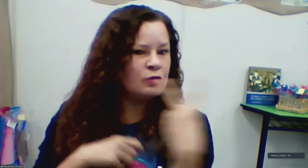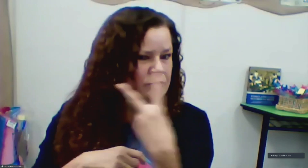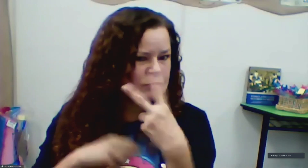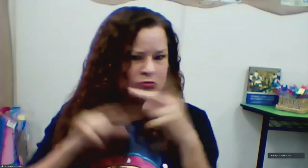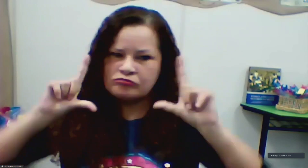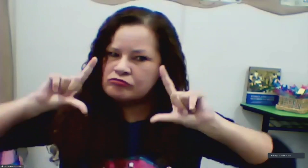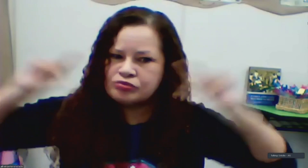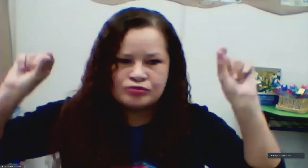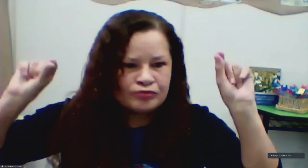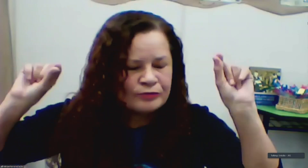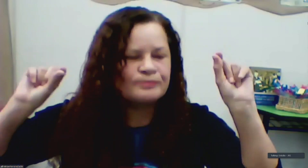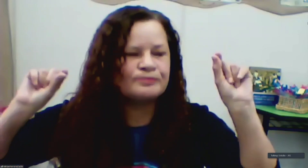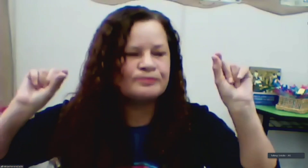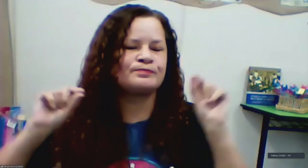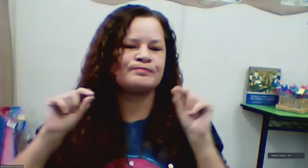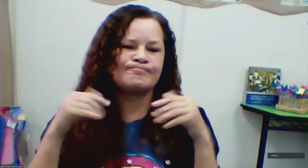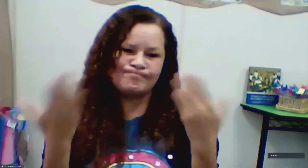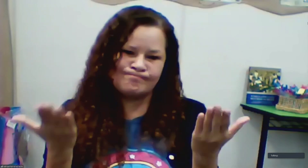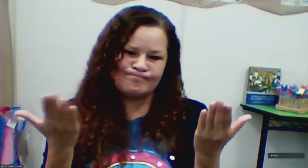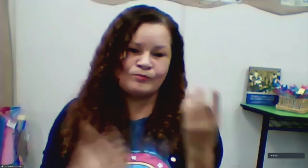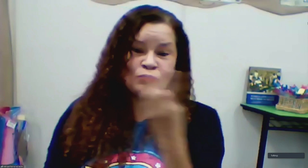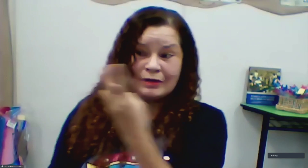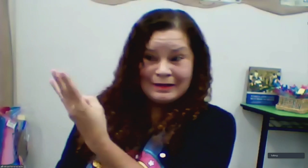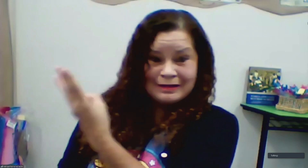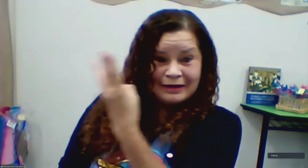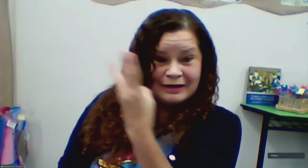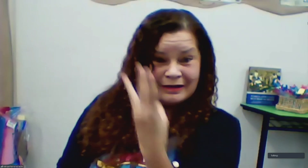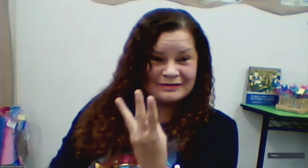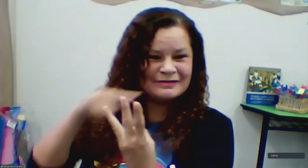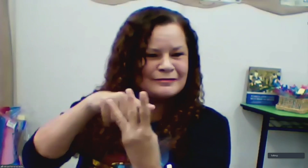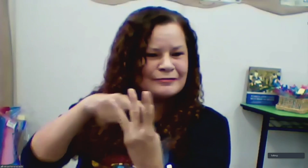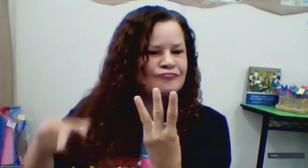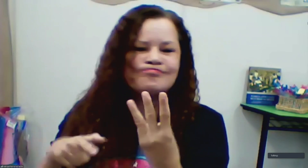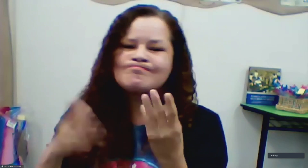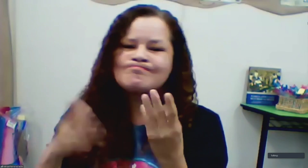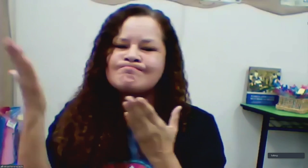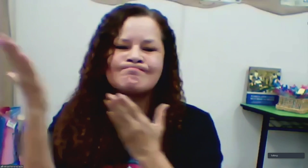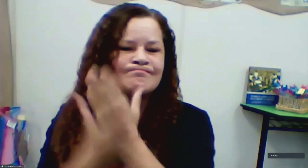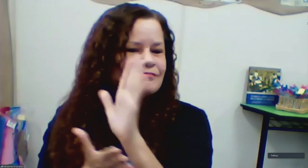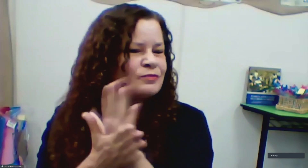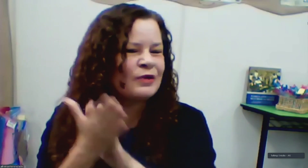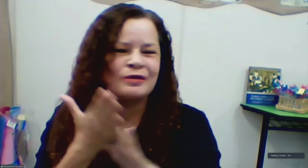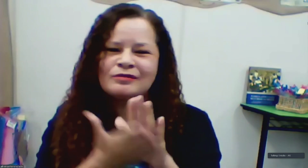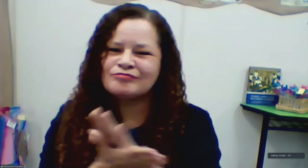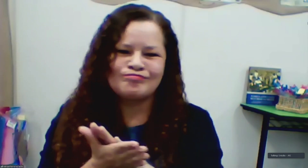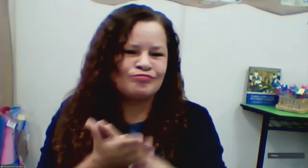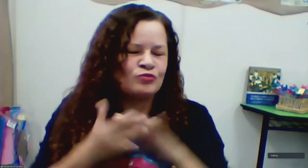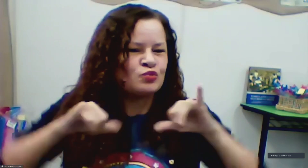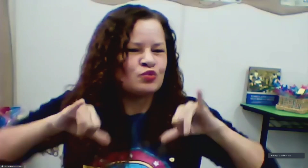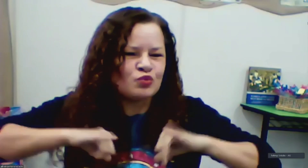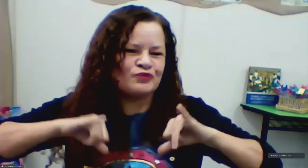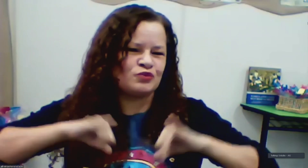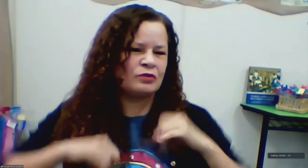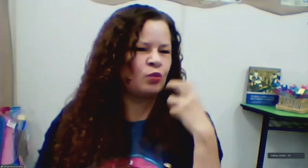Aí os 3 outros alunos da sala de inclusão não passaram de ano e talvez pela